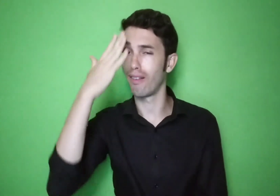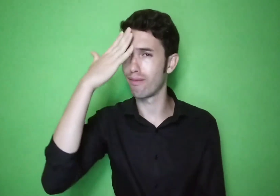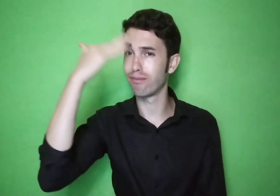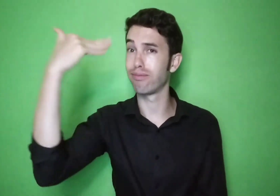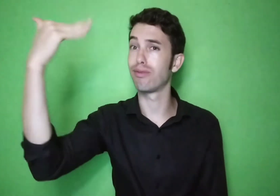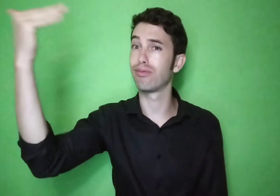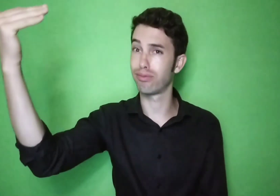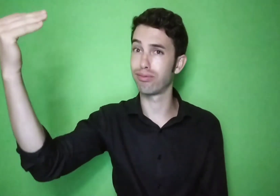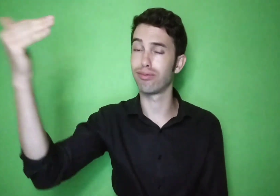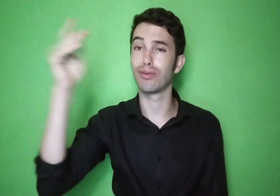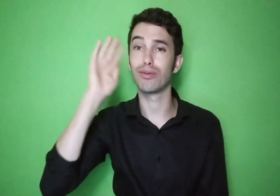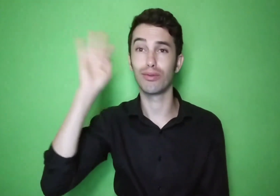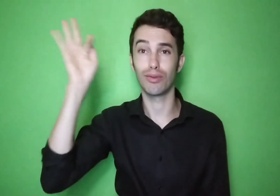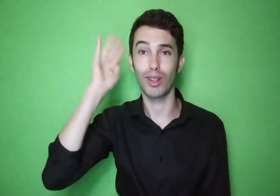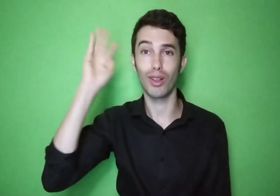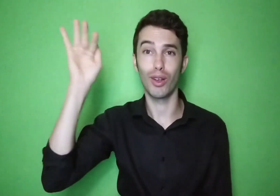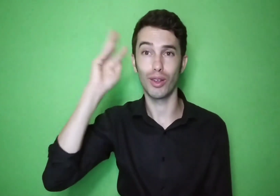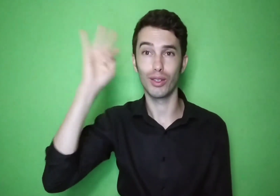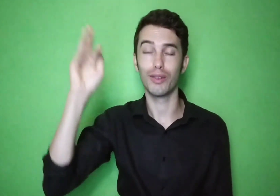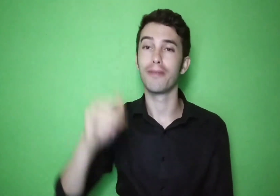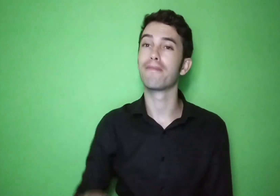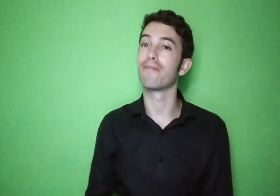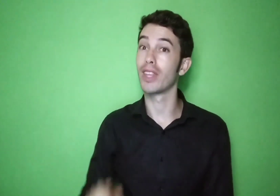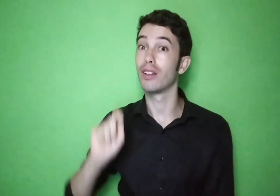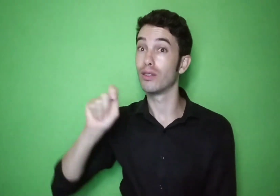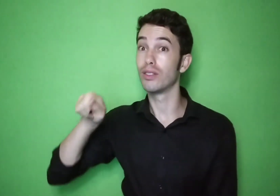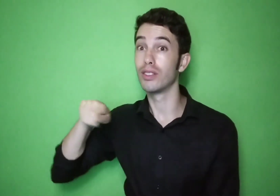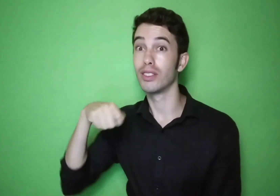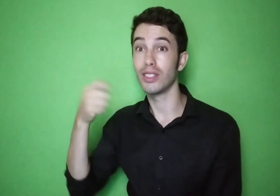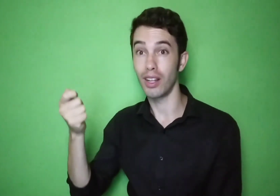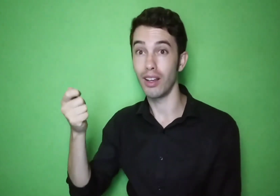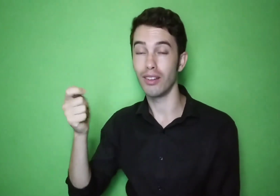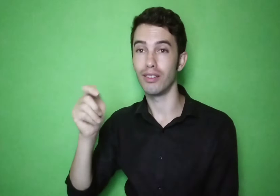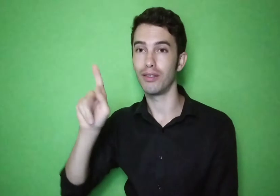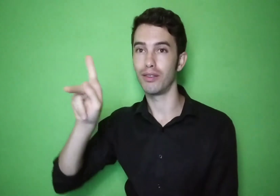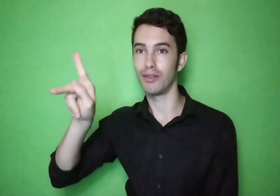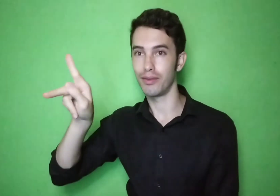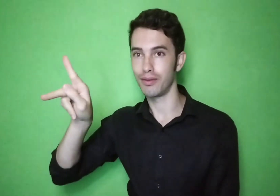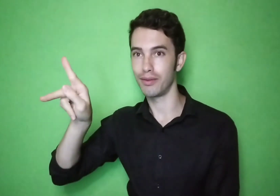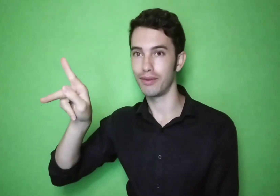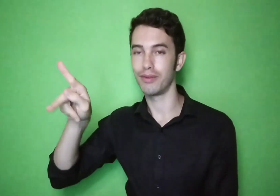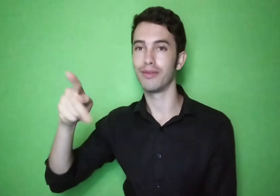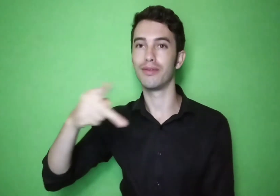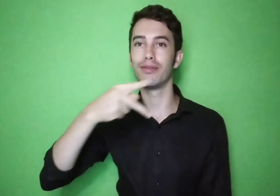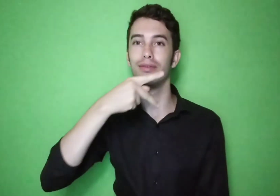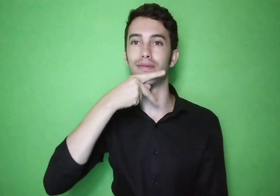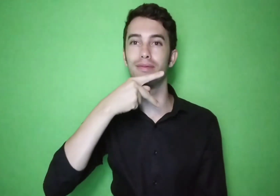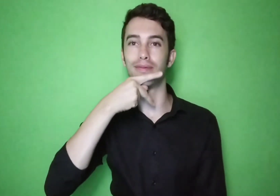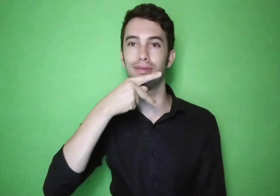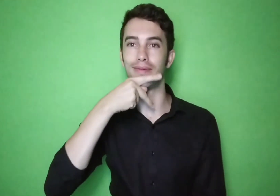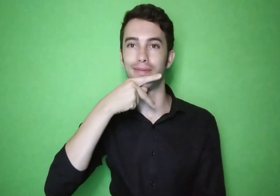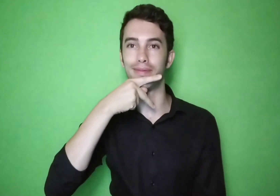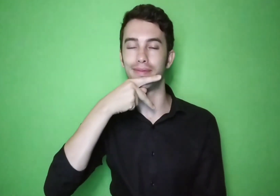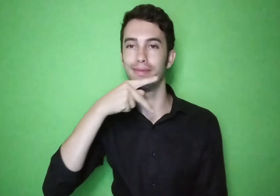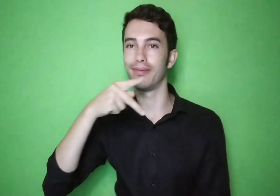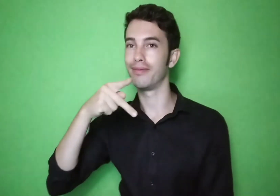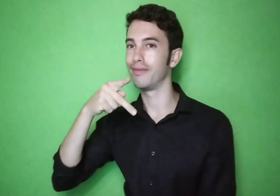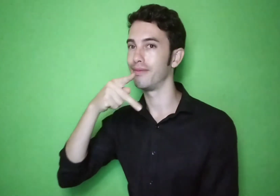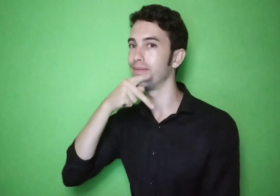pessoas, até mesmo nos nossos dias. Então ele se tornou um filósofo muito reconhecido. Então, sinal,